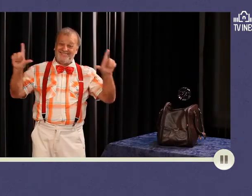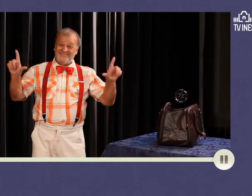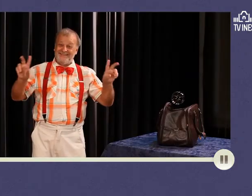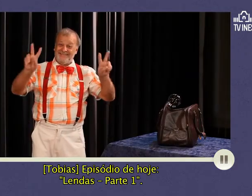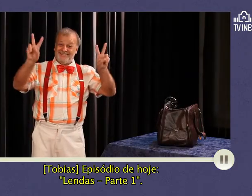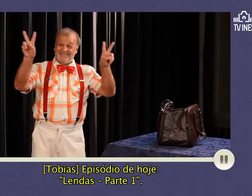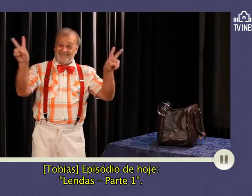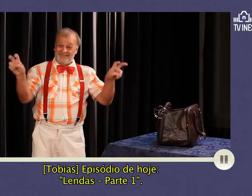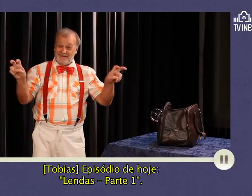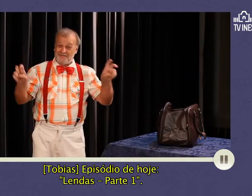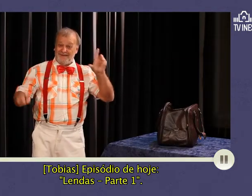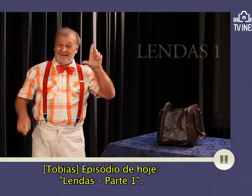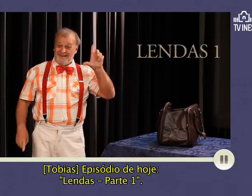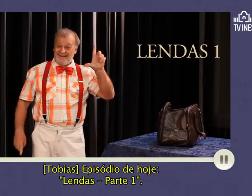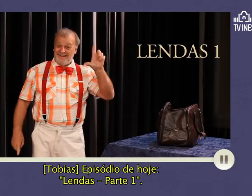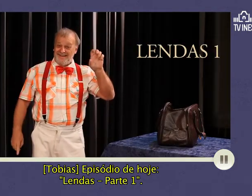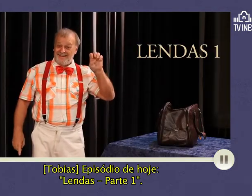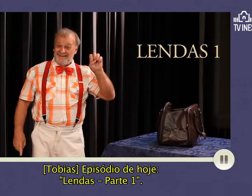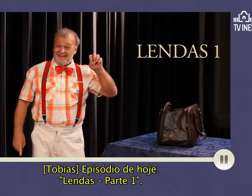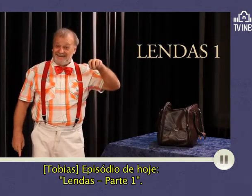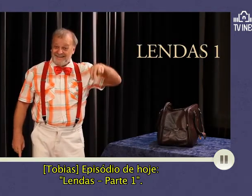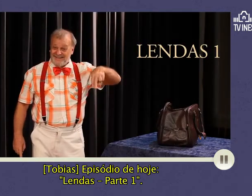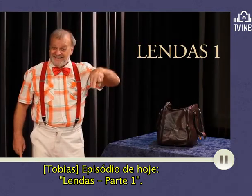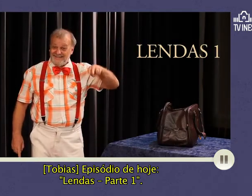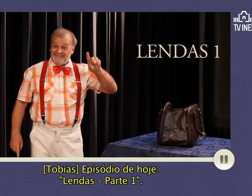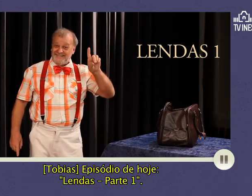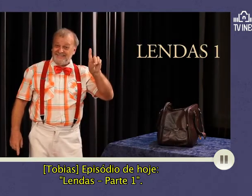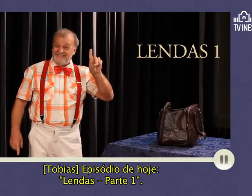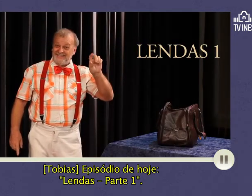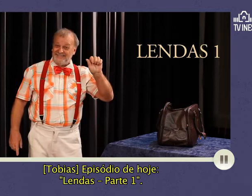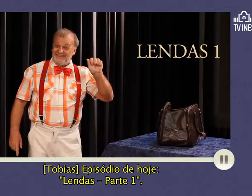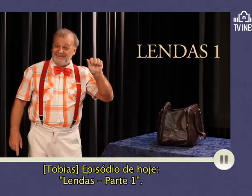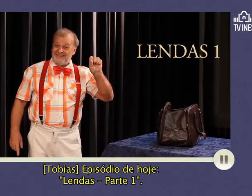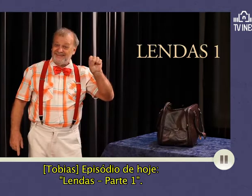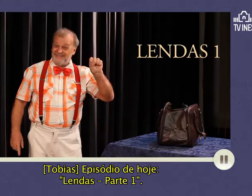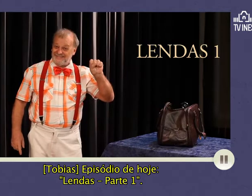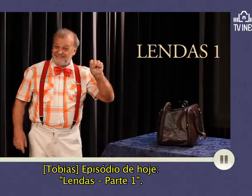Brasil. Episódio de hoje. Lendas.